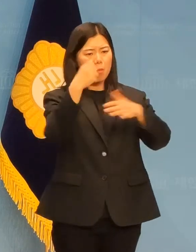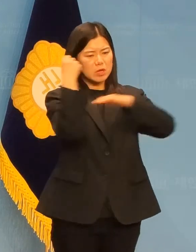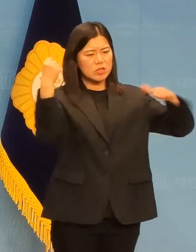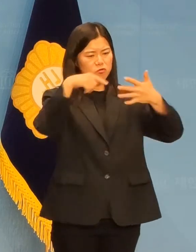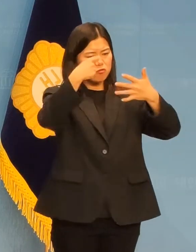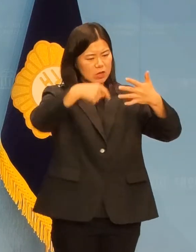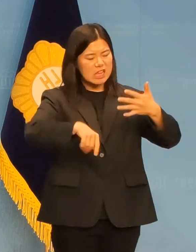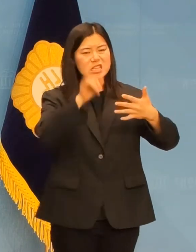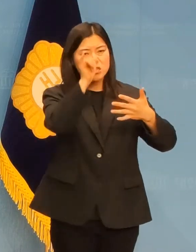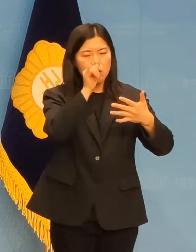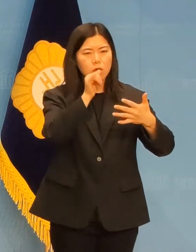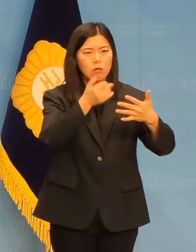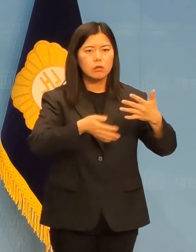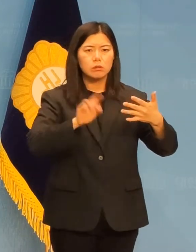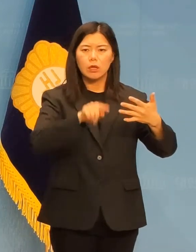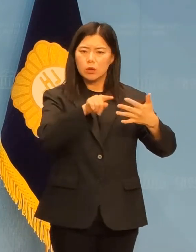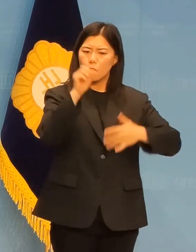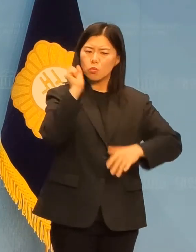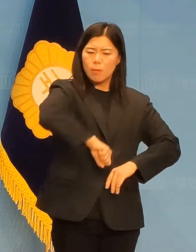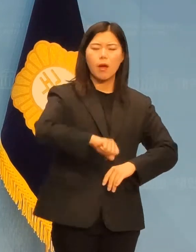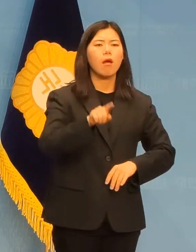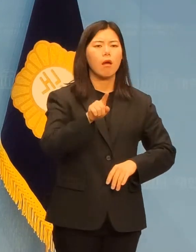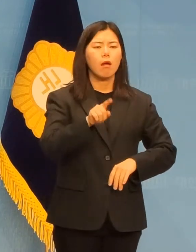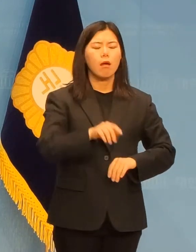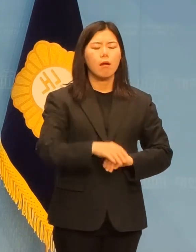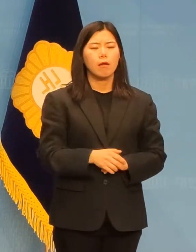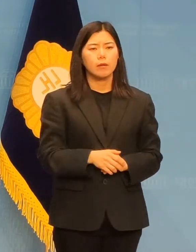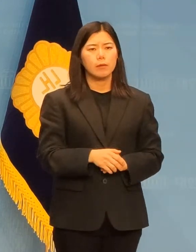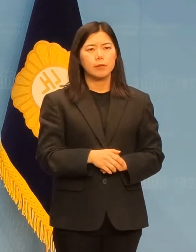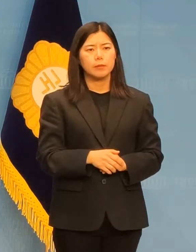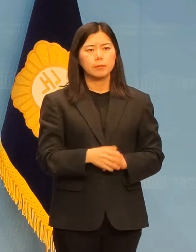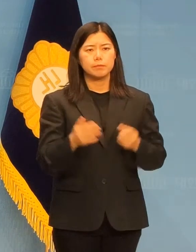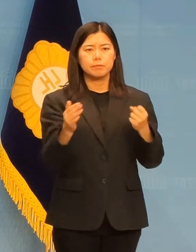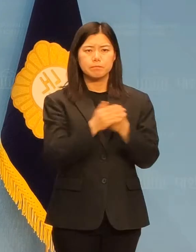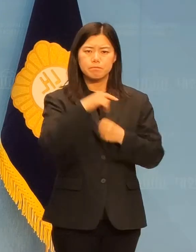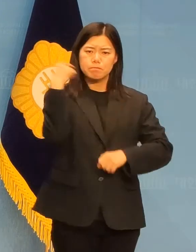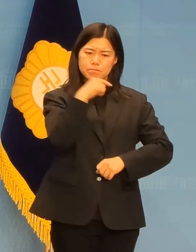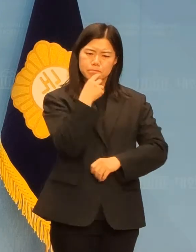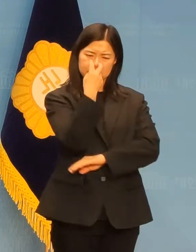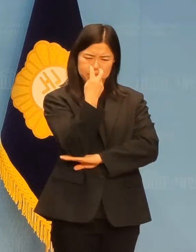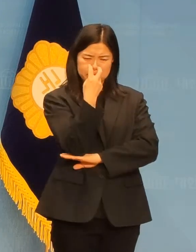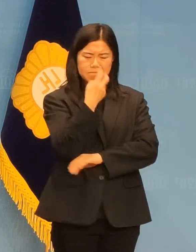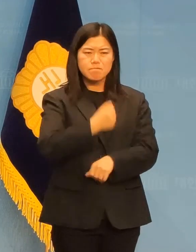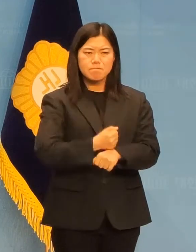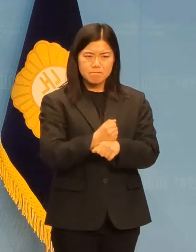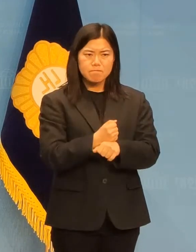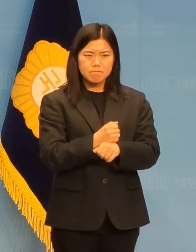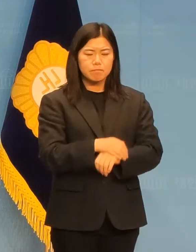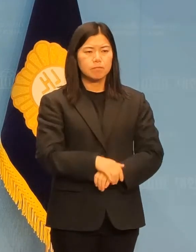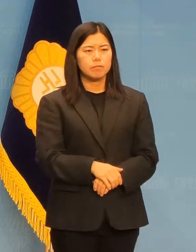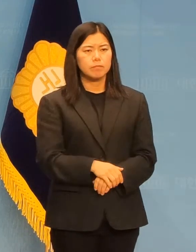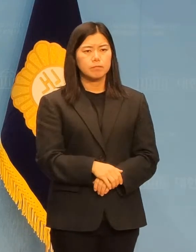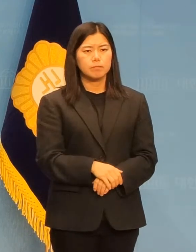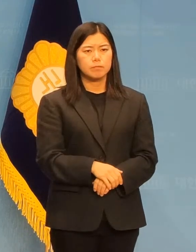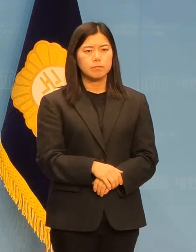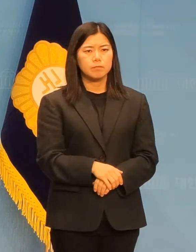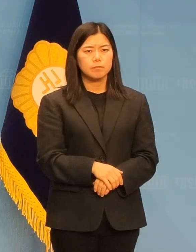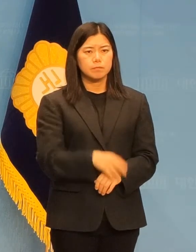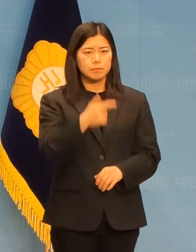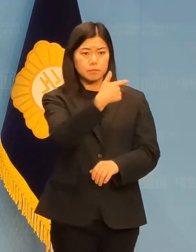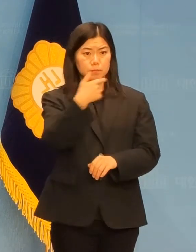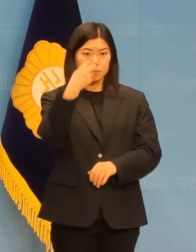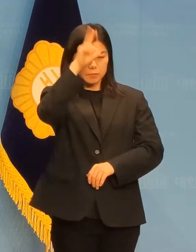대검 예규를 위반한 것에 대해서 철저히 감찰할 것을 촉구합니다.